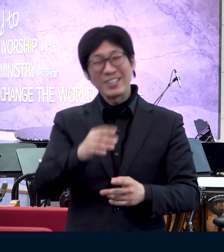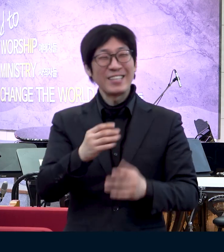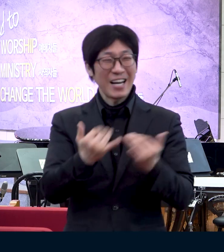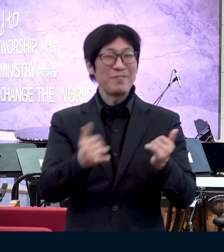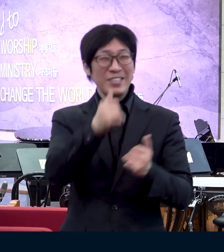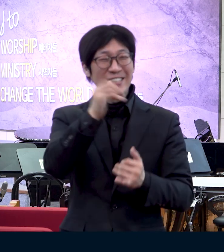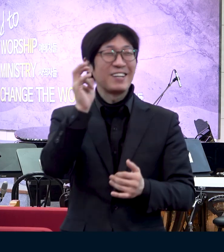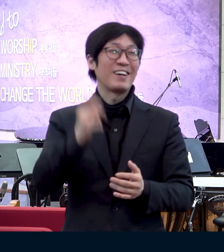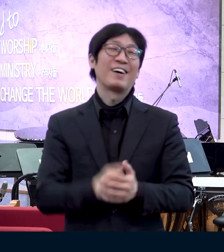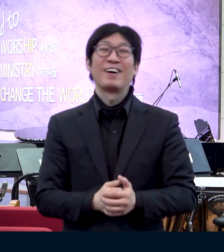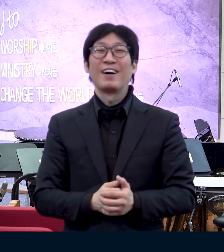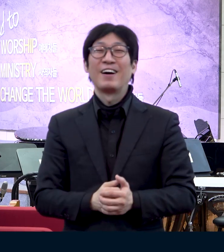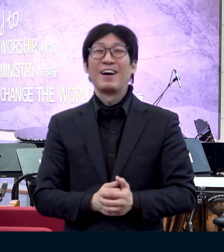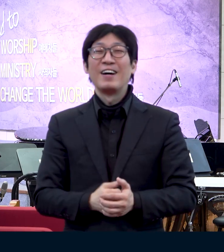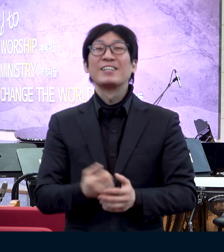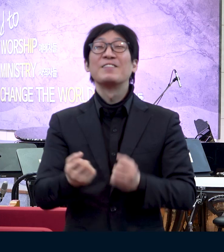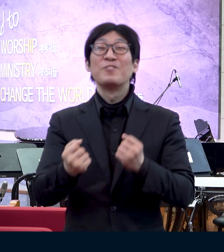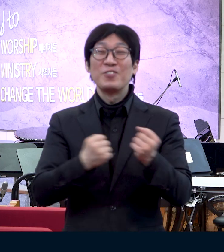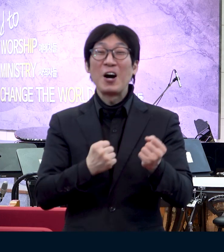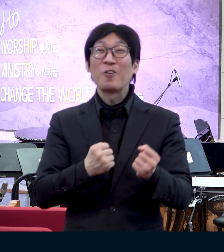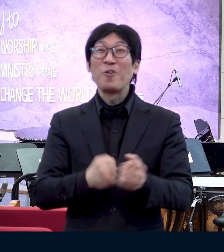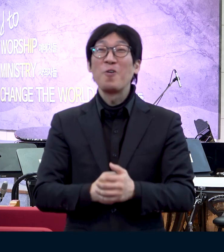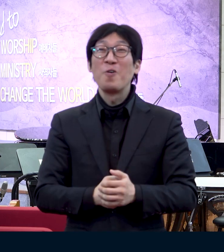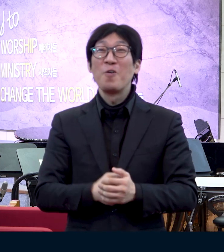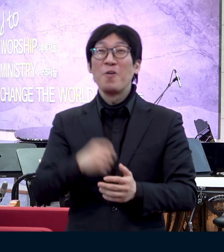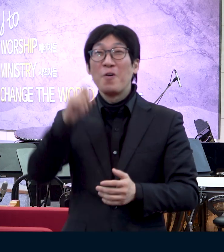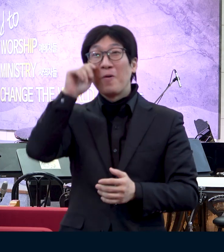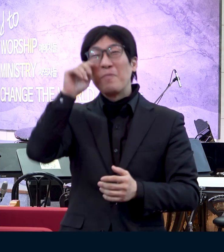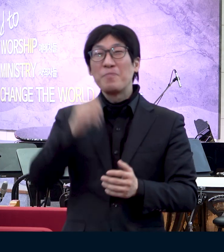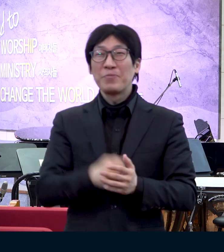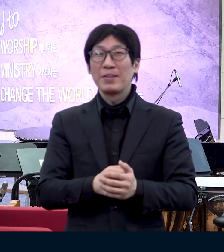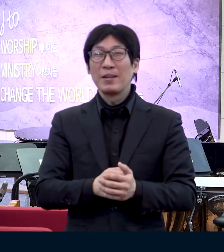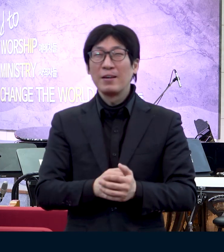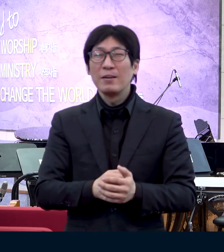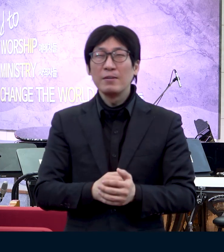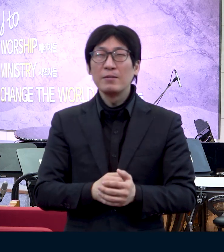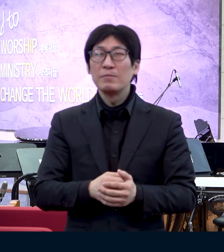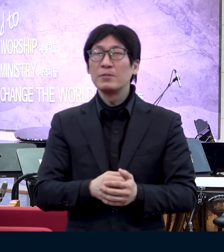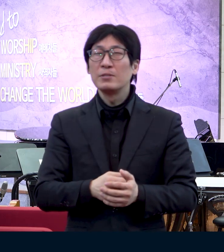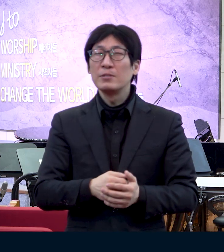된다. 그러면요, 이렇게 생각하세요. 신품종인가 보다.